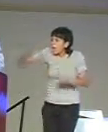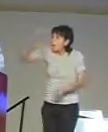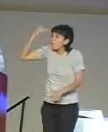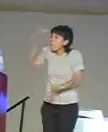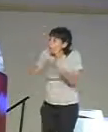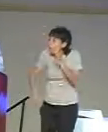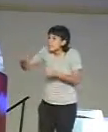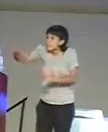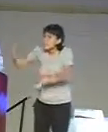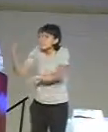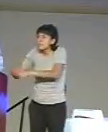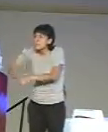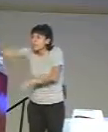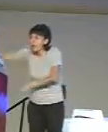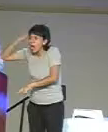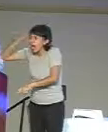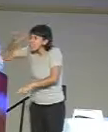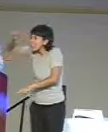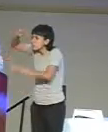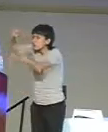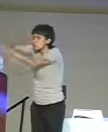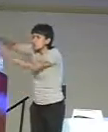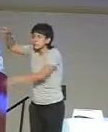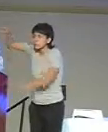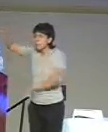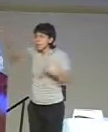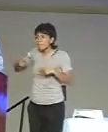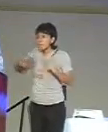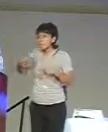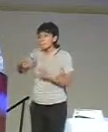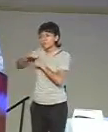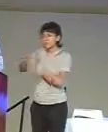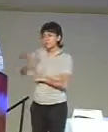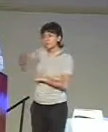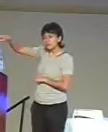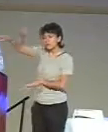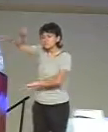¿O de enfermera? ¿Quién los avaló?